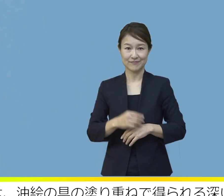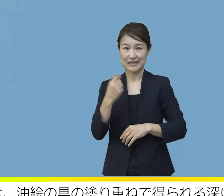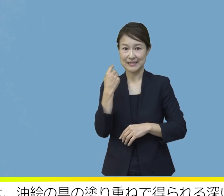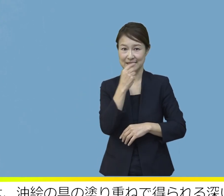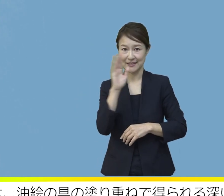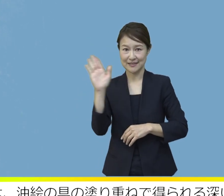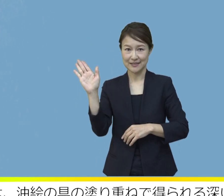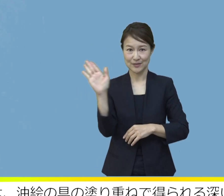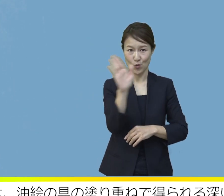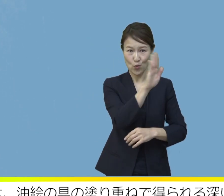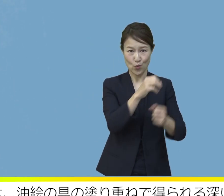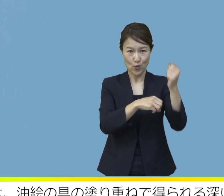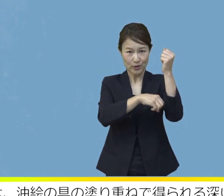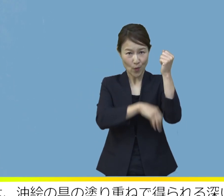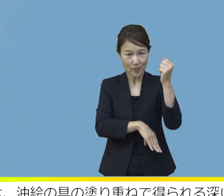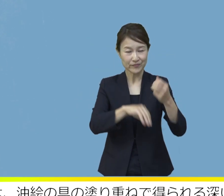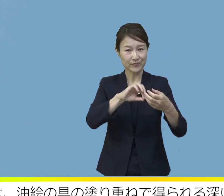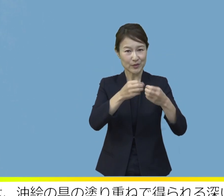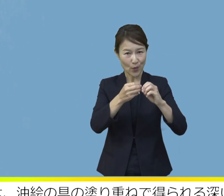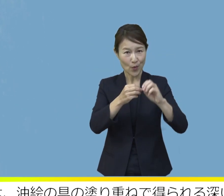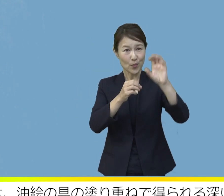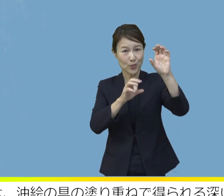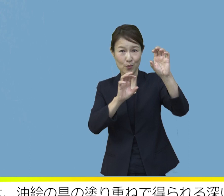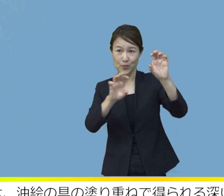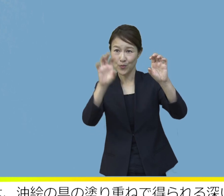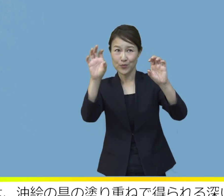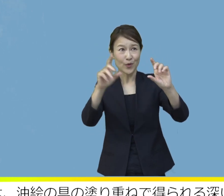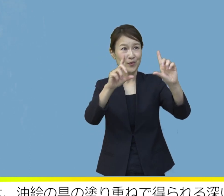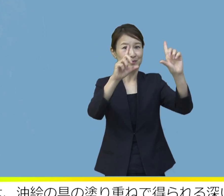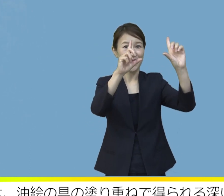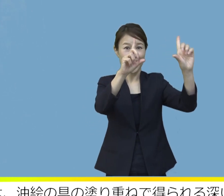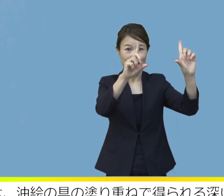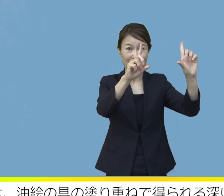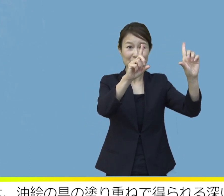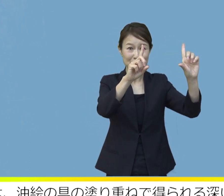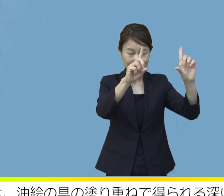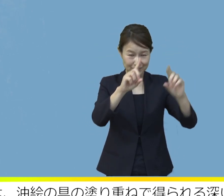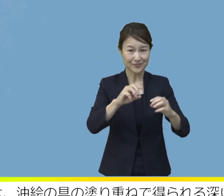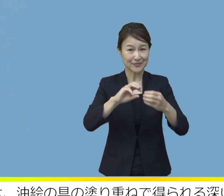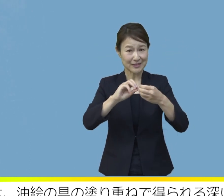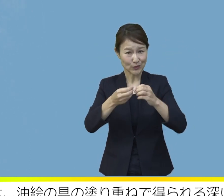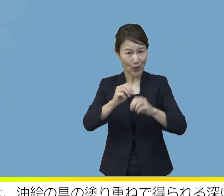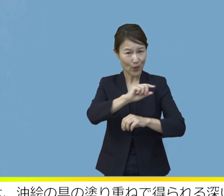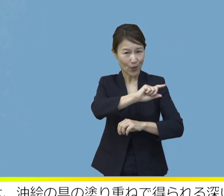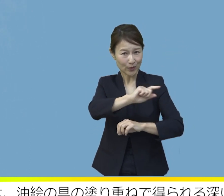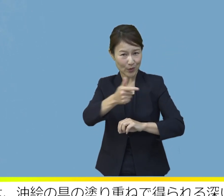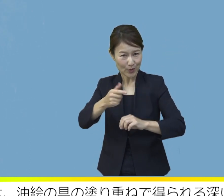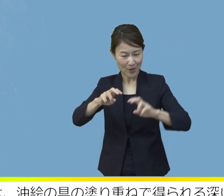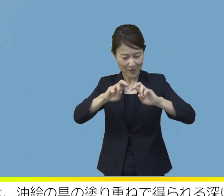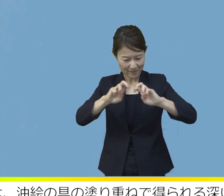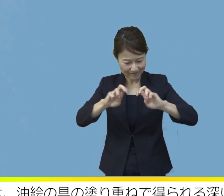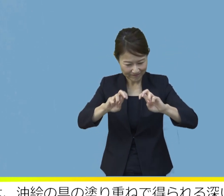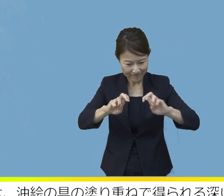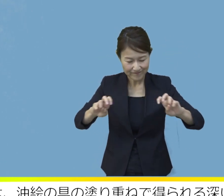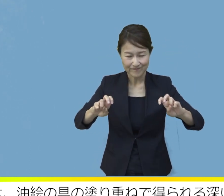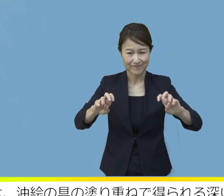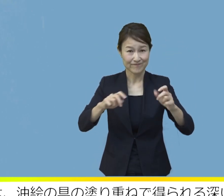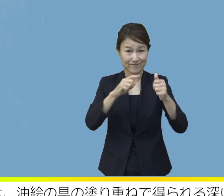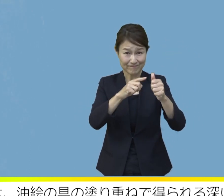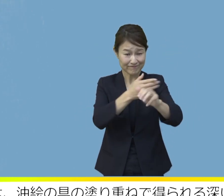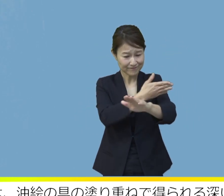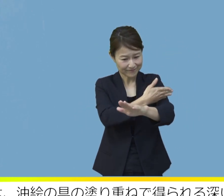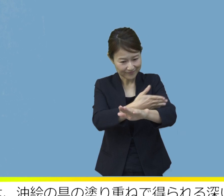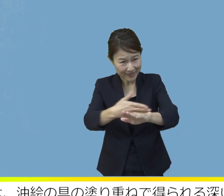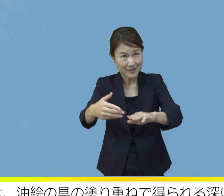白を基調とする作品などを展示し色を巡る清川の探求の軌跡をご紹介し